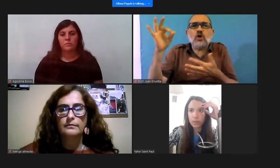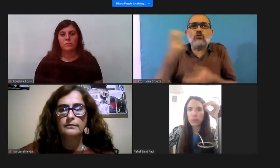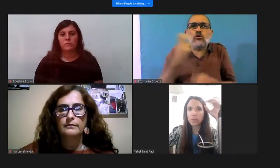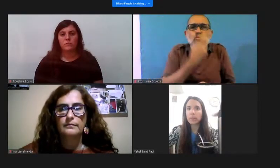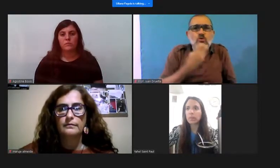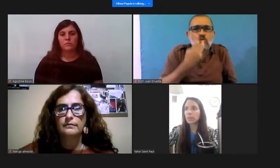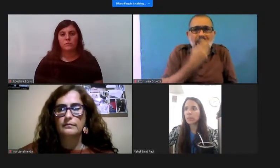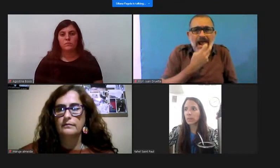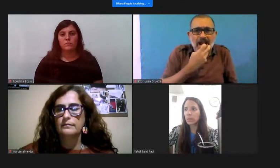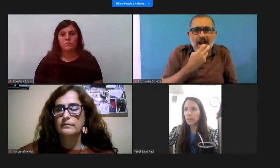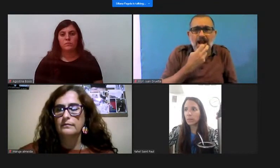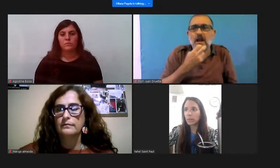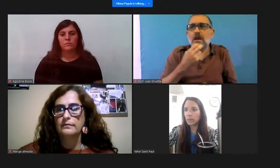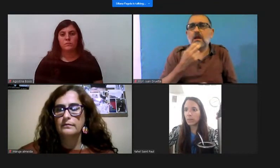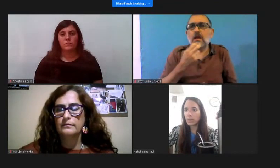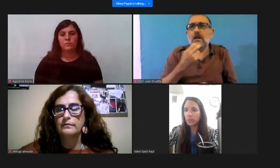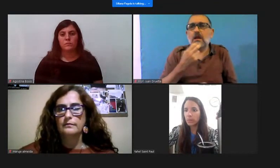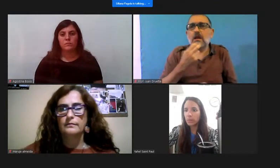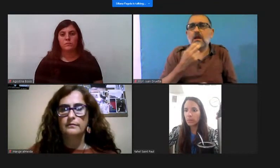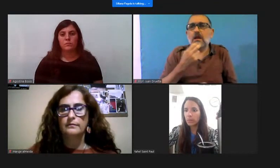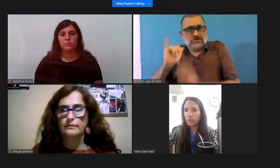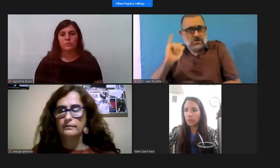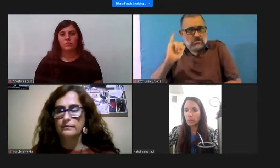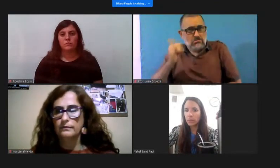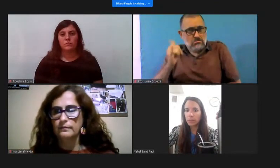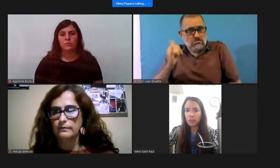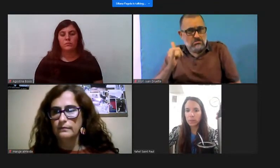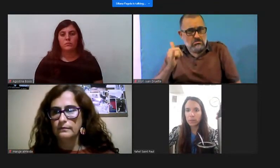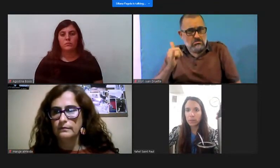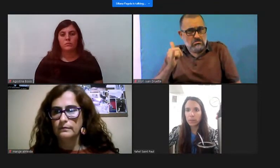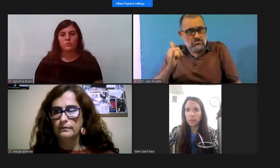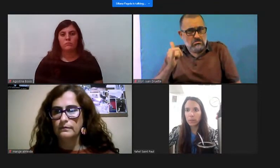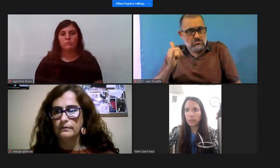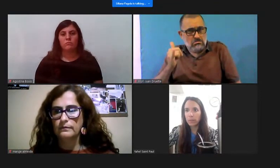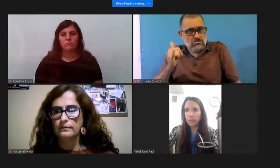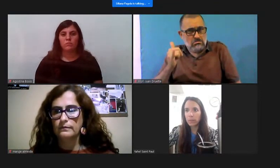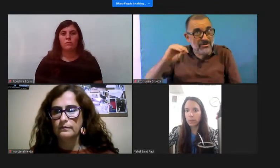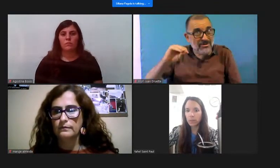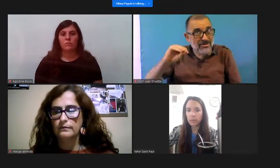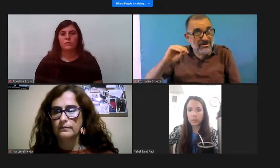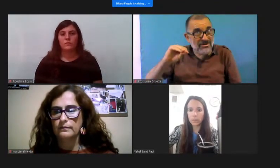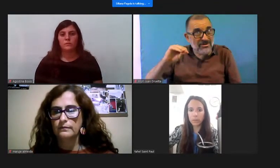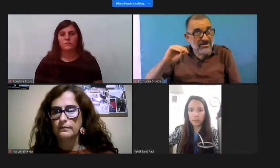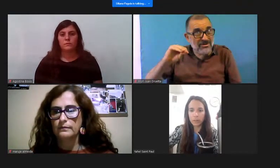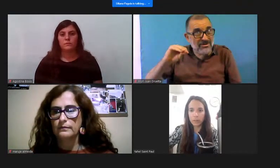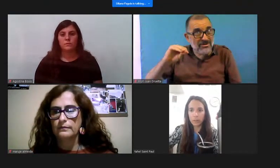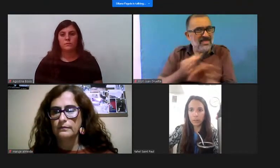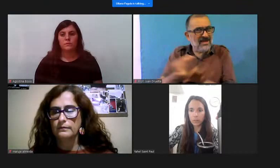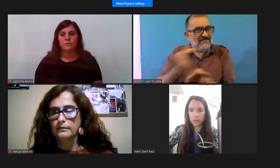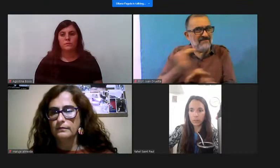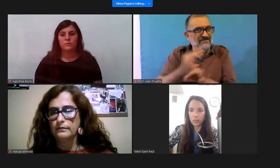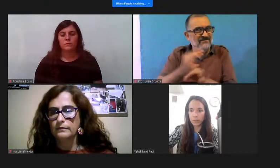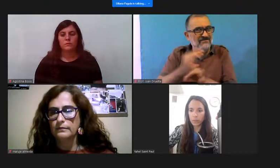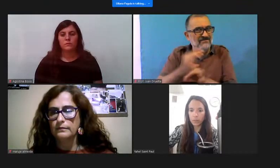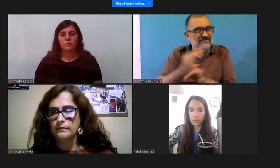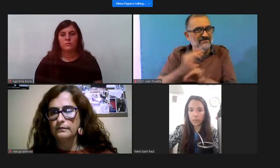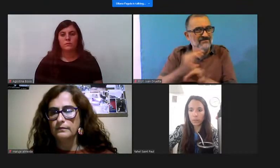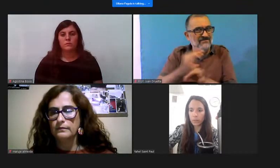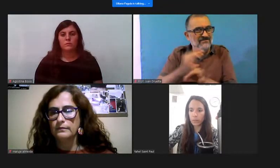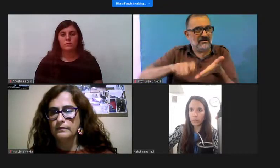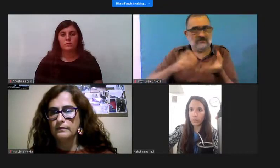es importante. Es una opción el oralismo y la lengua de señas. Pero no se